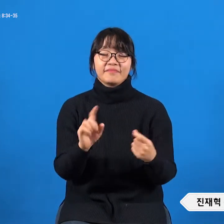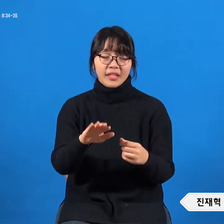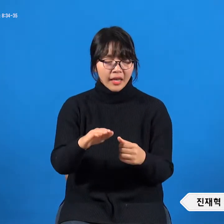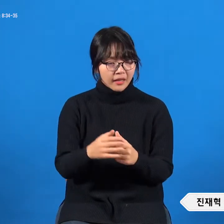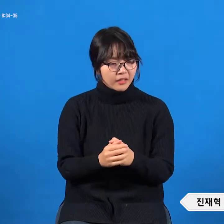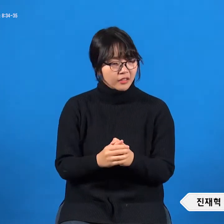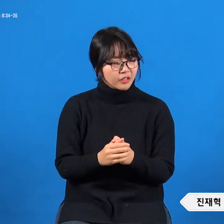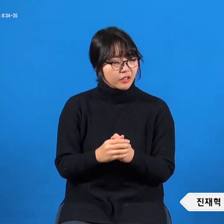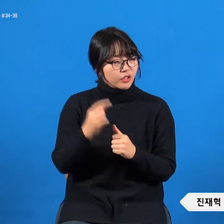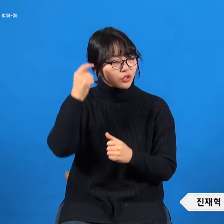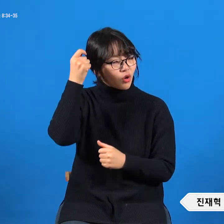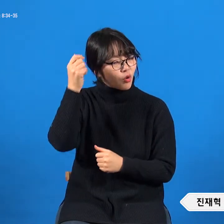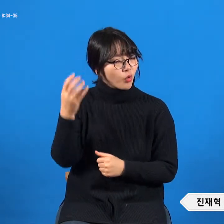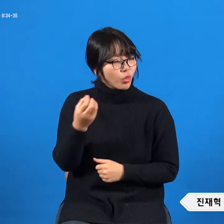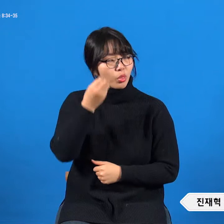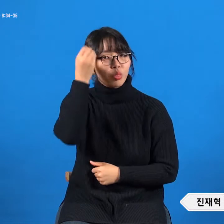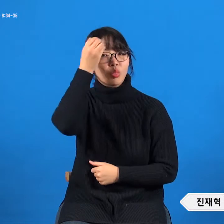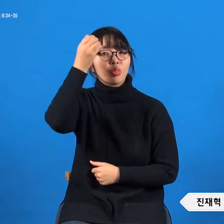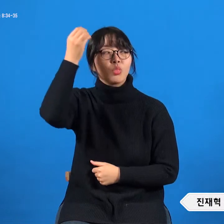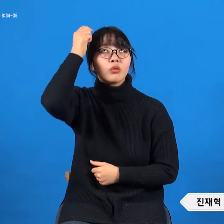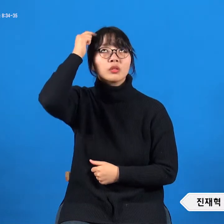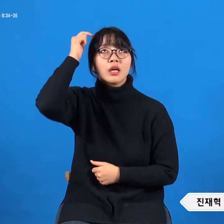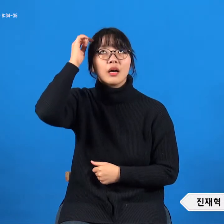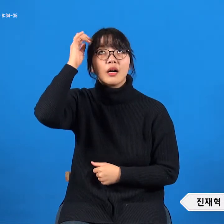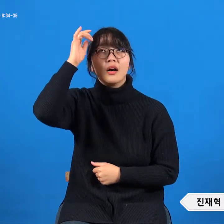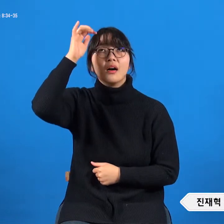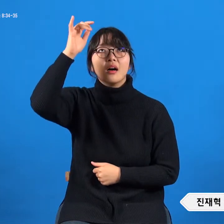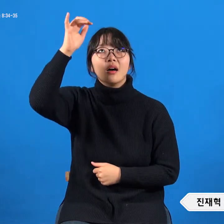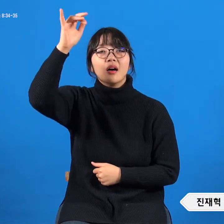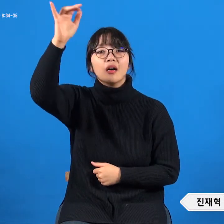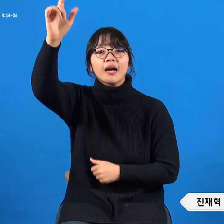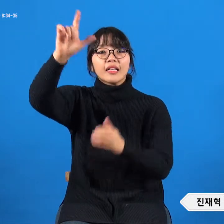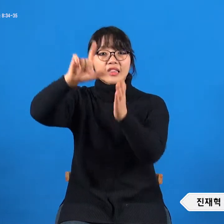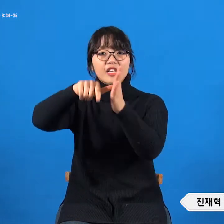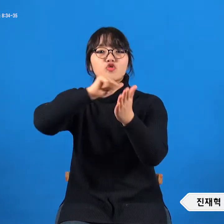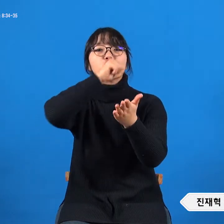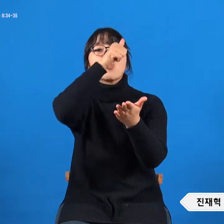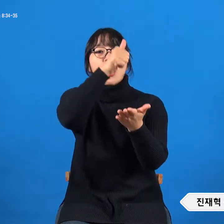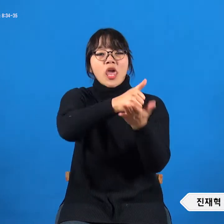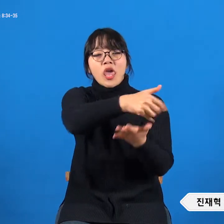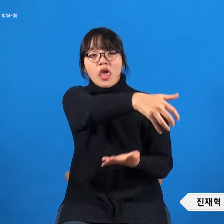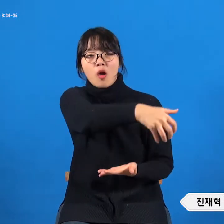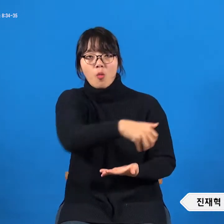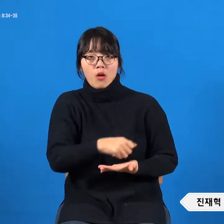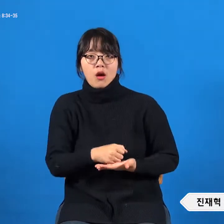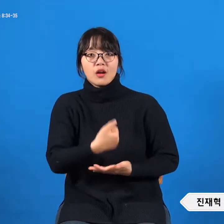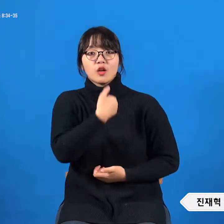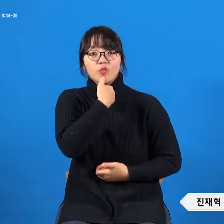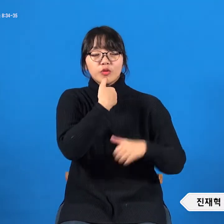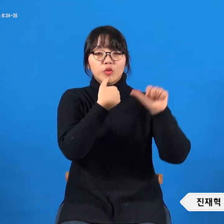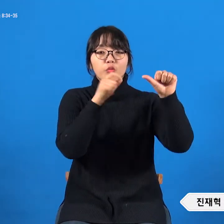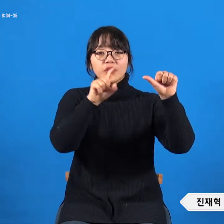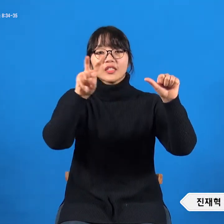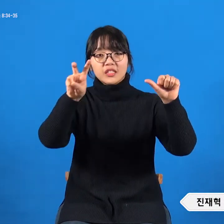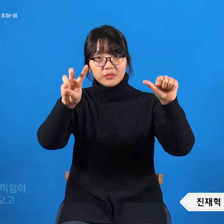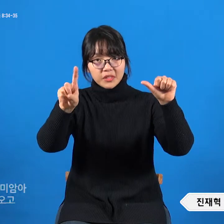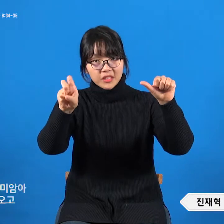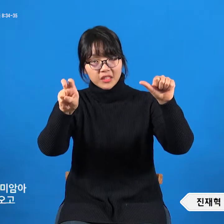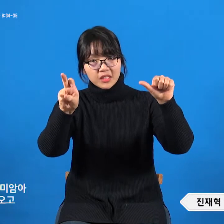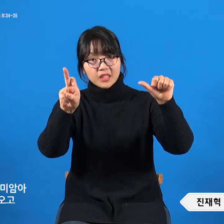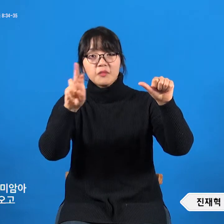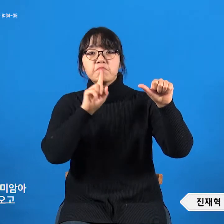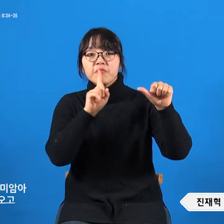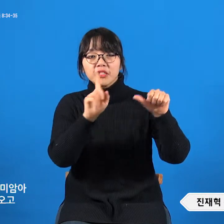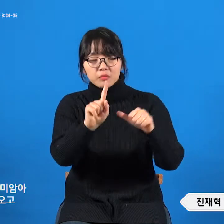영혼을 사모하는 마음 가운데 죄가 세상에 들어옵니다. 로마서 5장 12절은 우리에게 이렇게